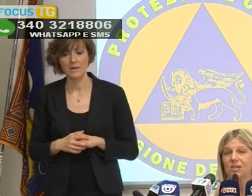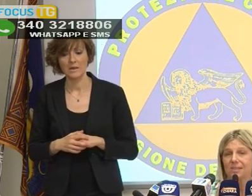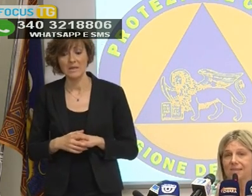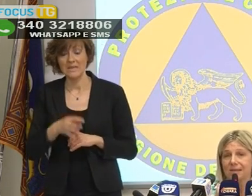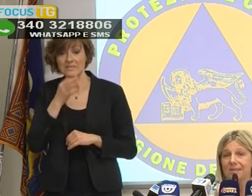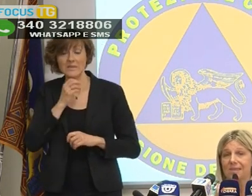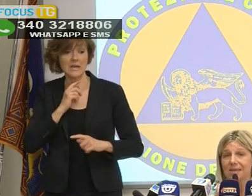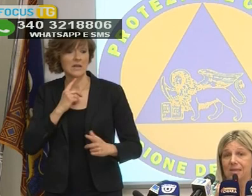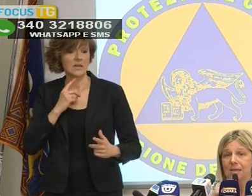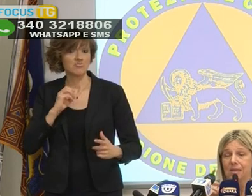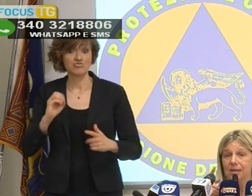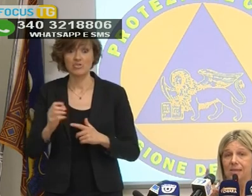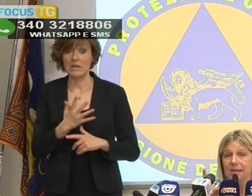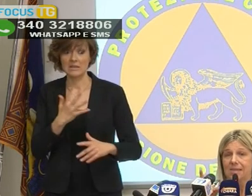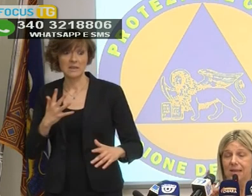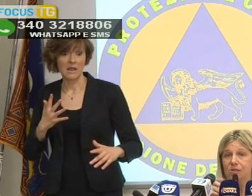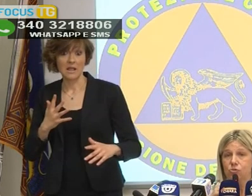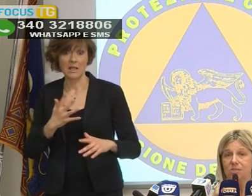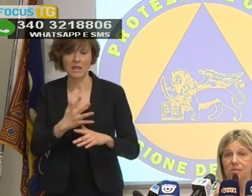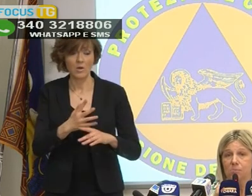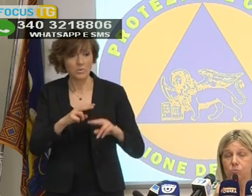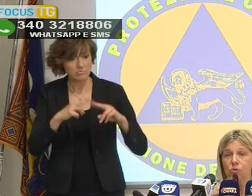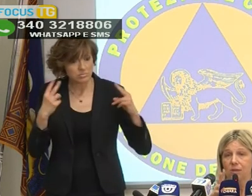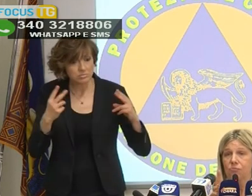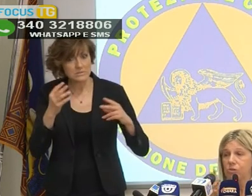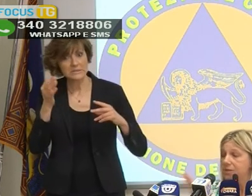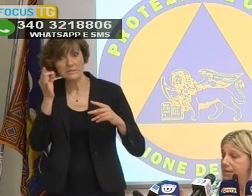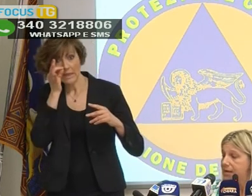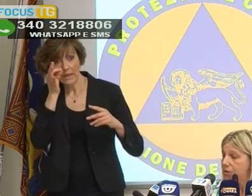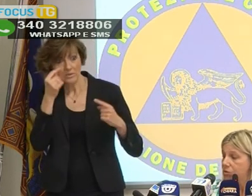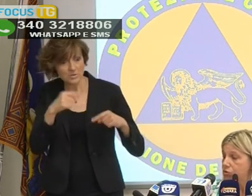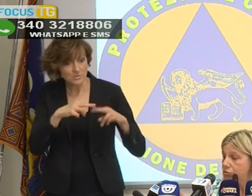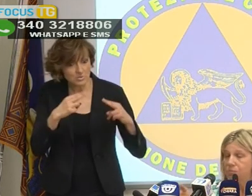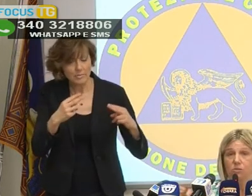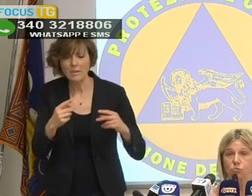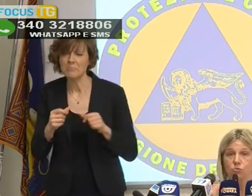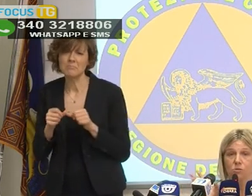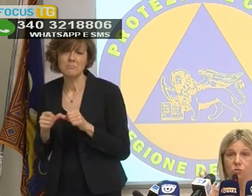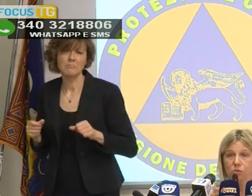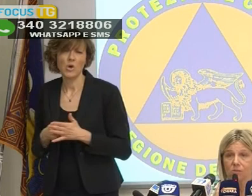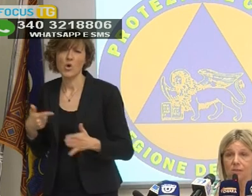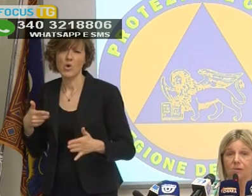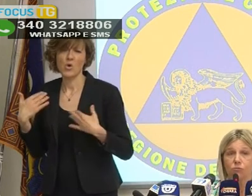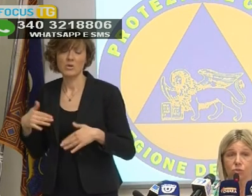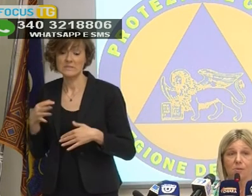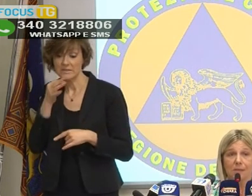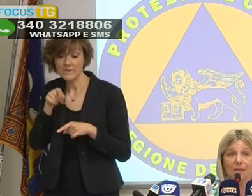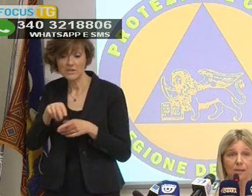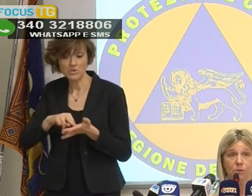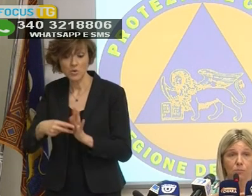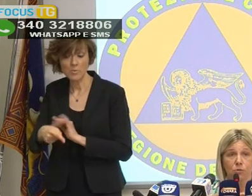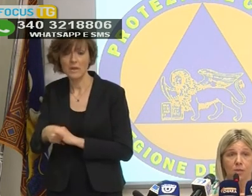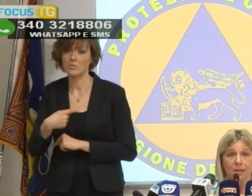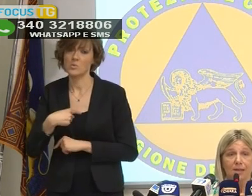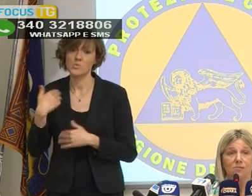la celerità della diagnosi dei tamponi è fondamentale, e questo sicuramente è uno strumento che diventa